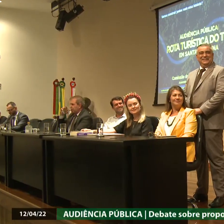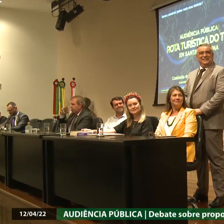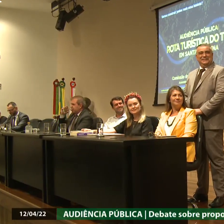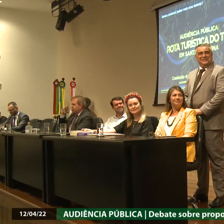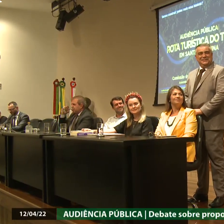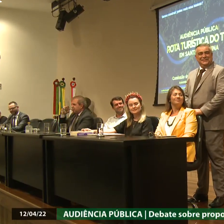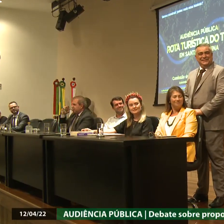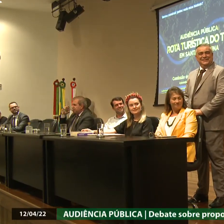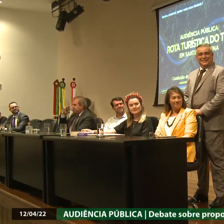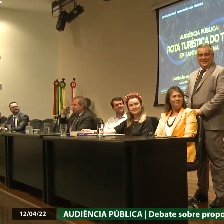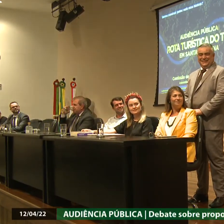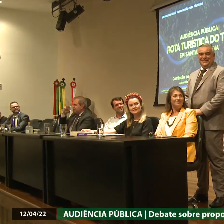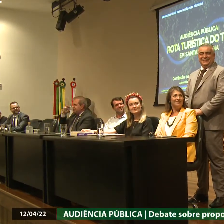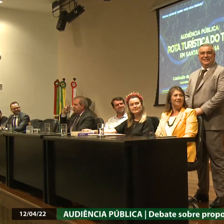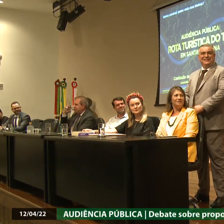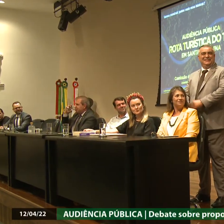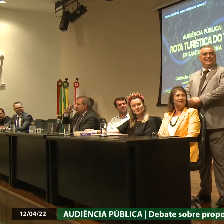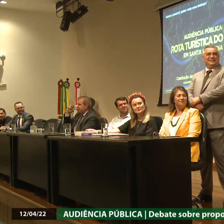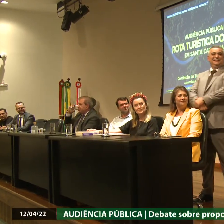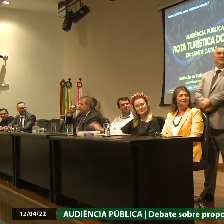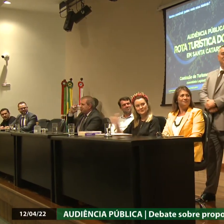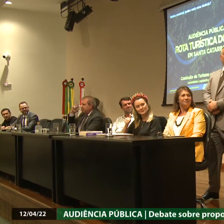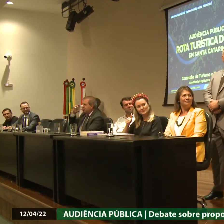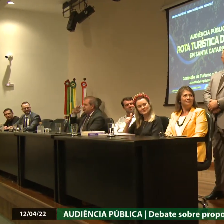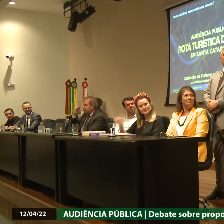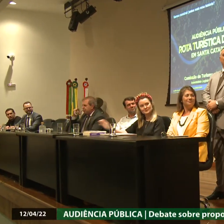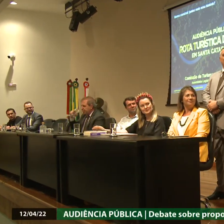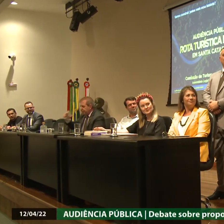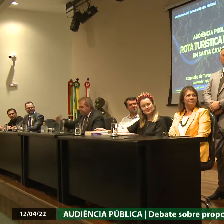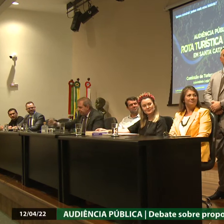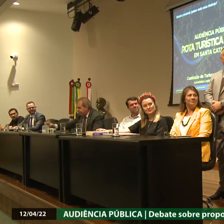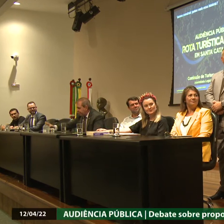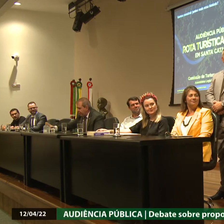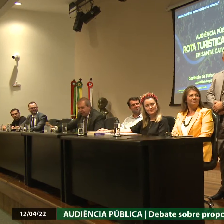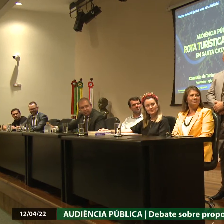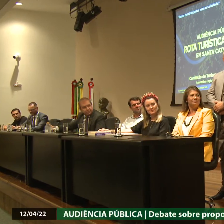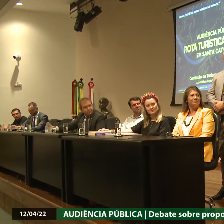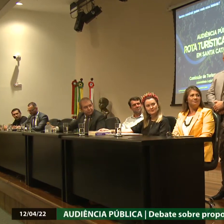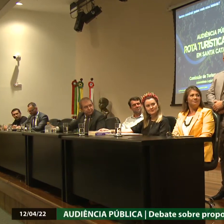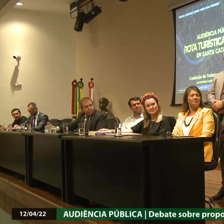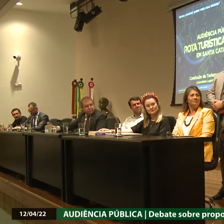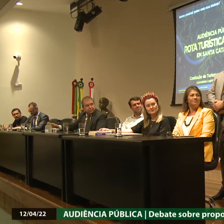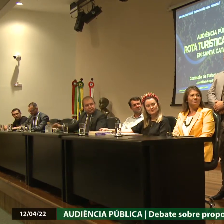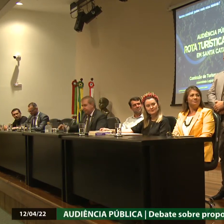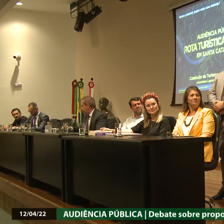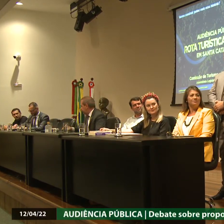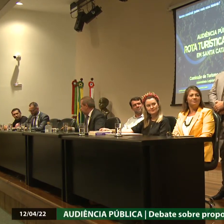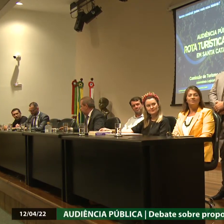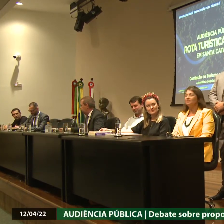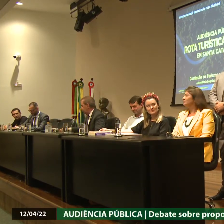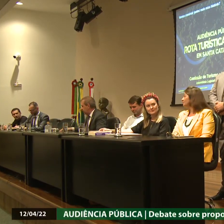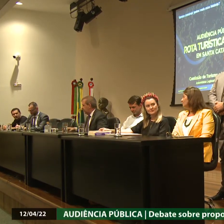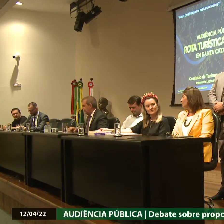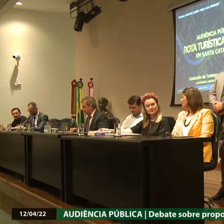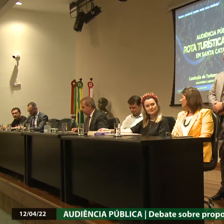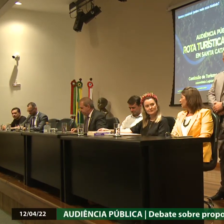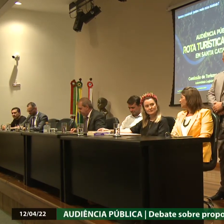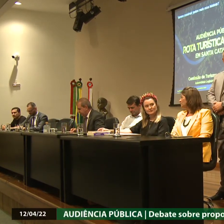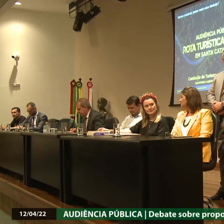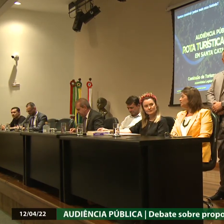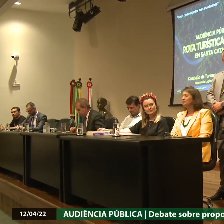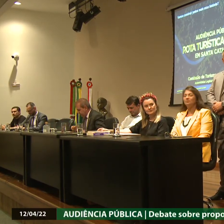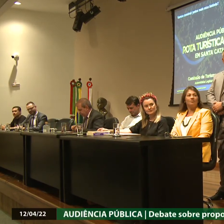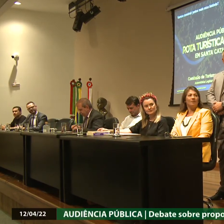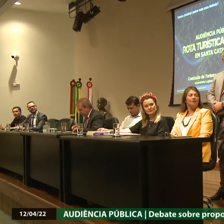a sua esposa a Júlia na advogada Kelvin meu amigo Maurício Della aqui